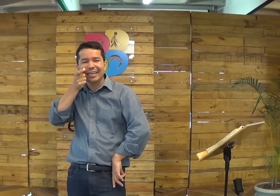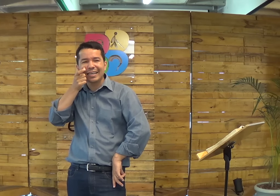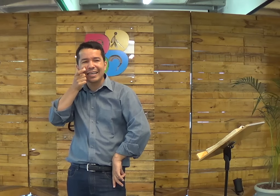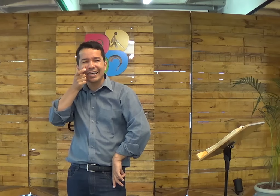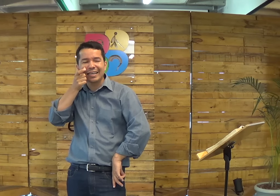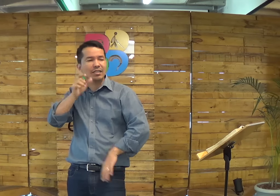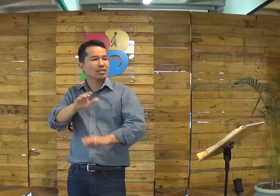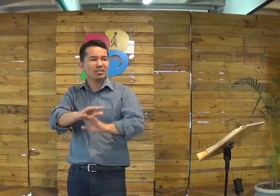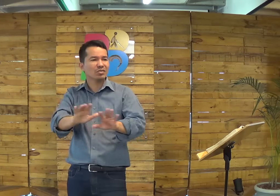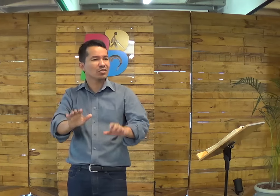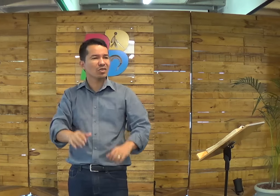olhar